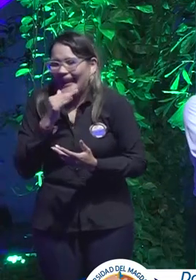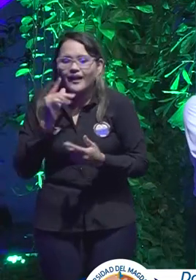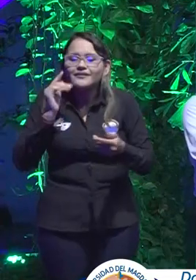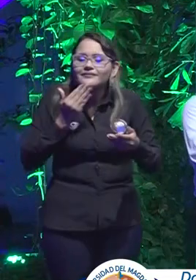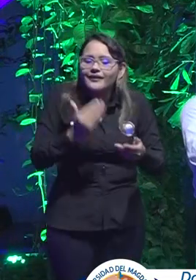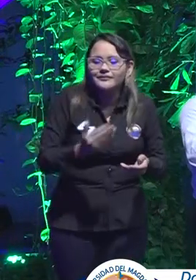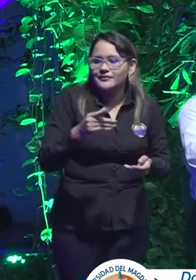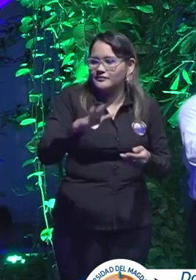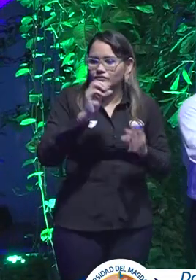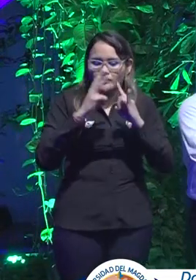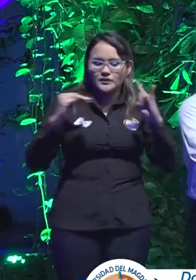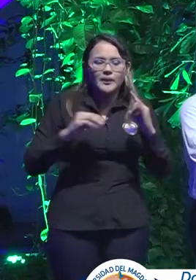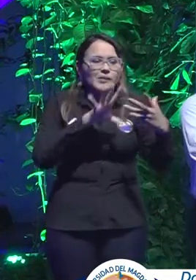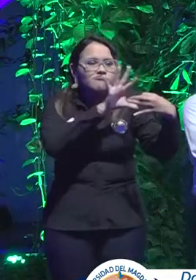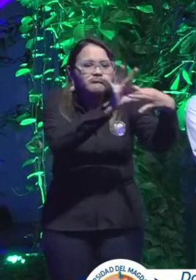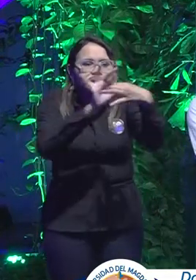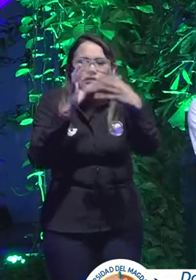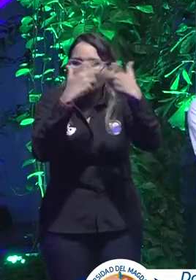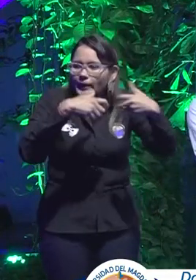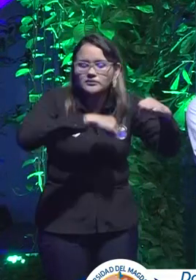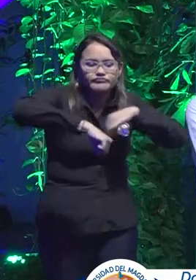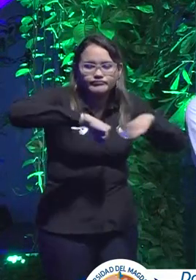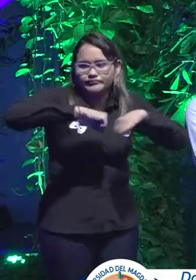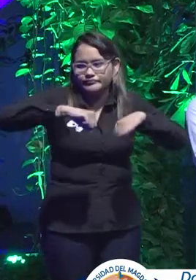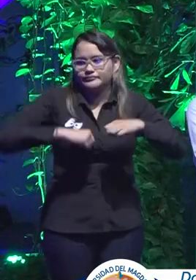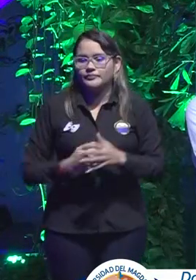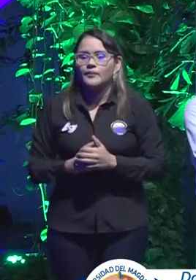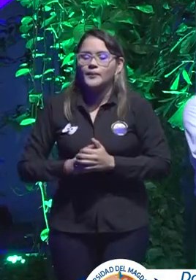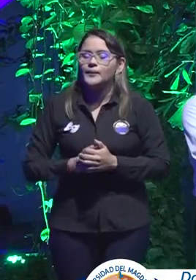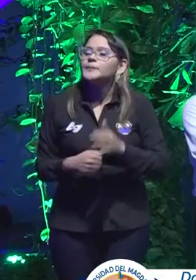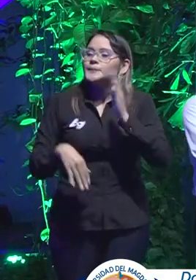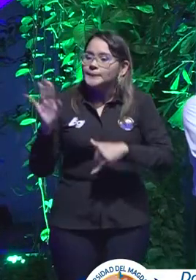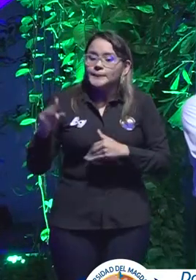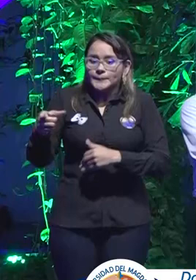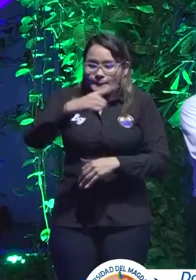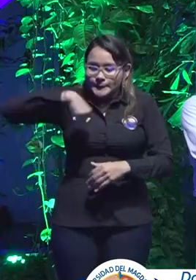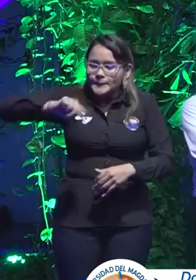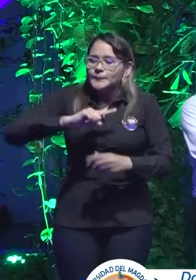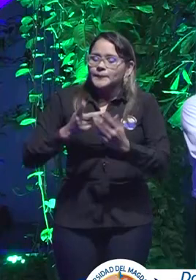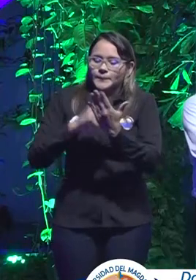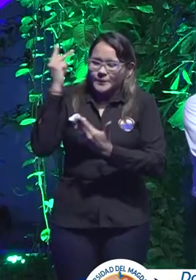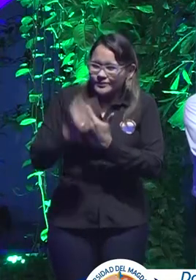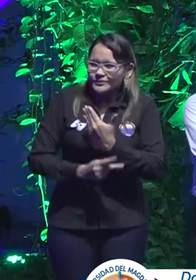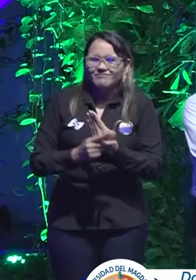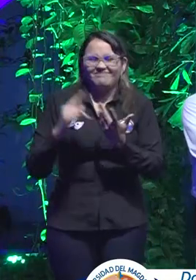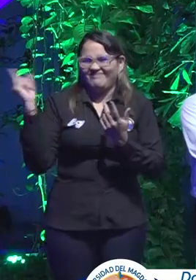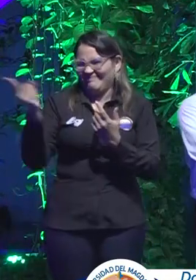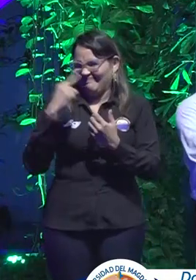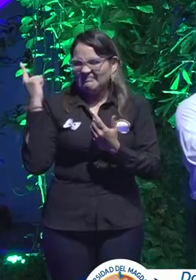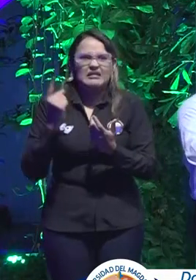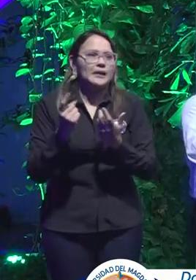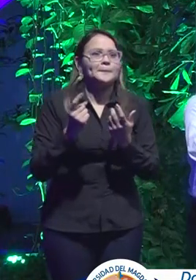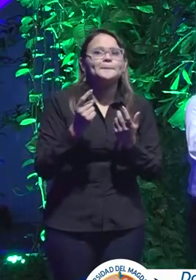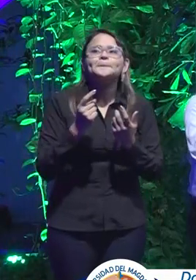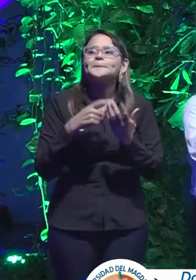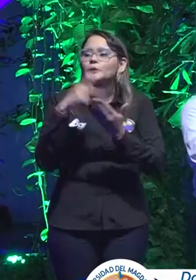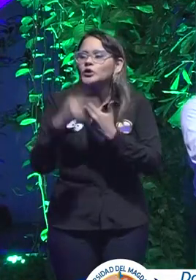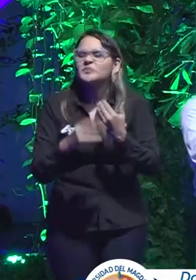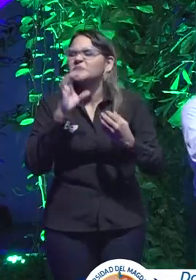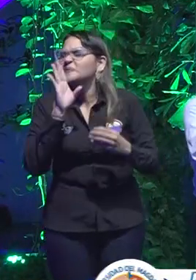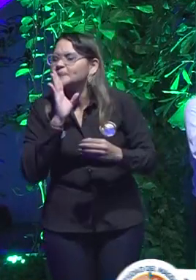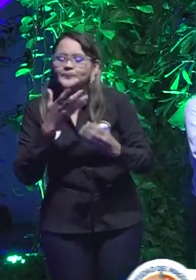de sofisticación e innovación se mueve gracias a los proyectos de regalías que hemos podido hacer con aliados múltiples, entre ellos la Cámara de Comercio,